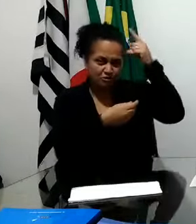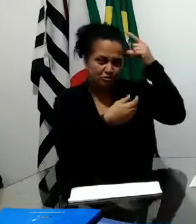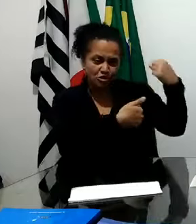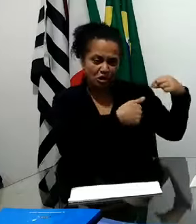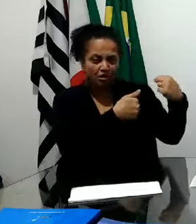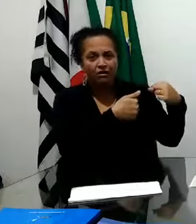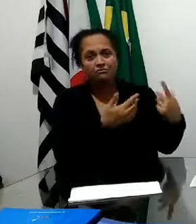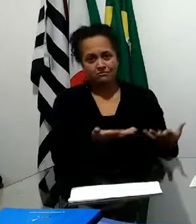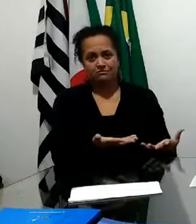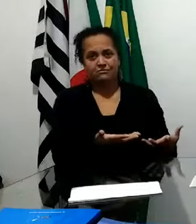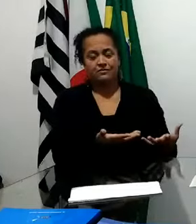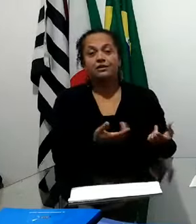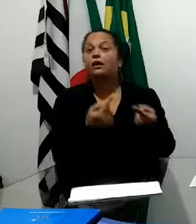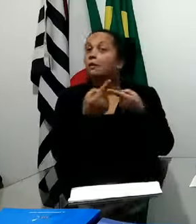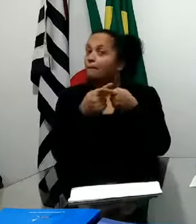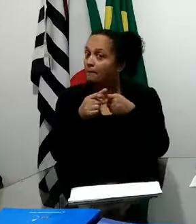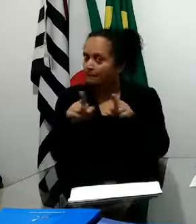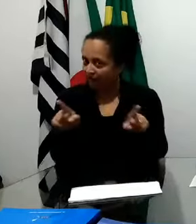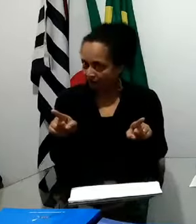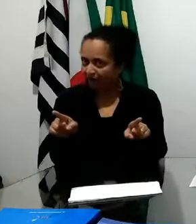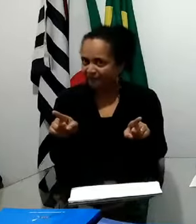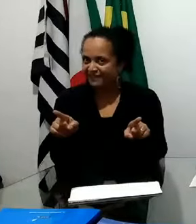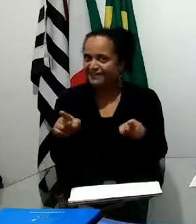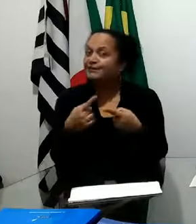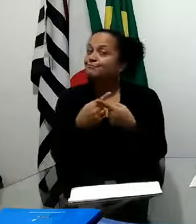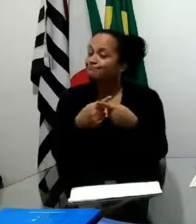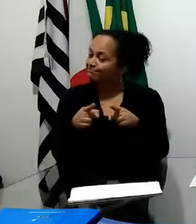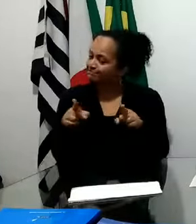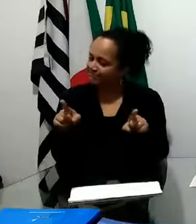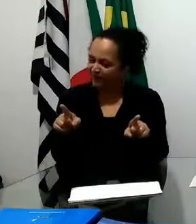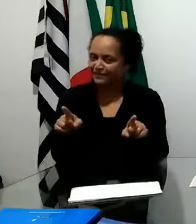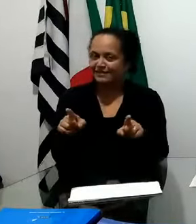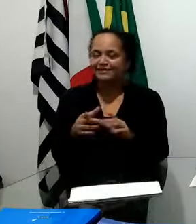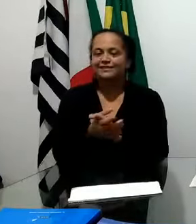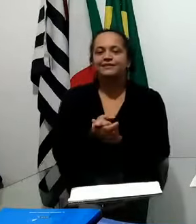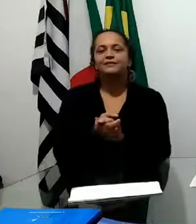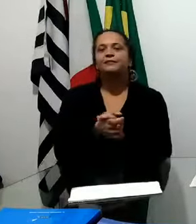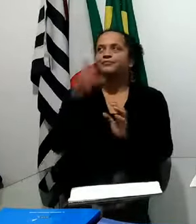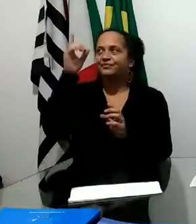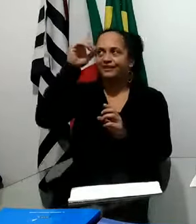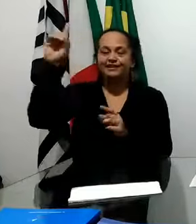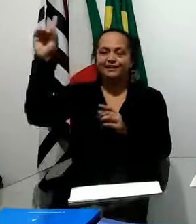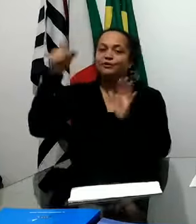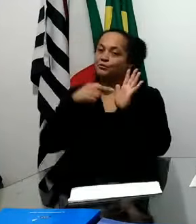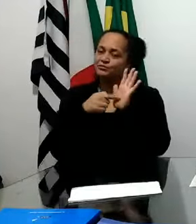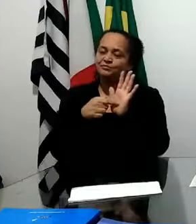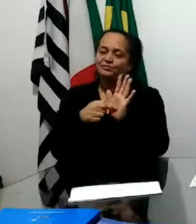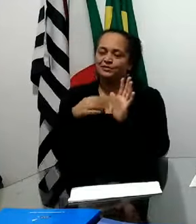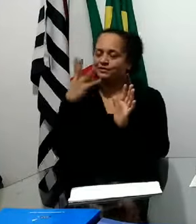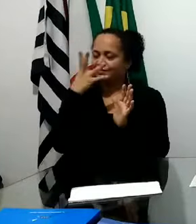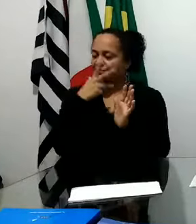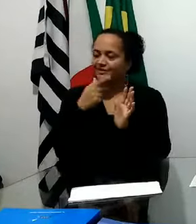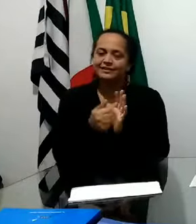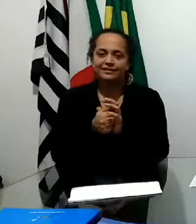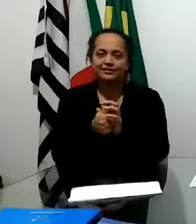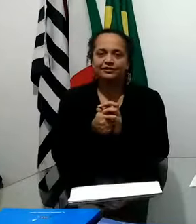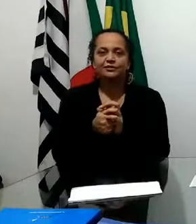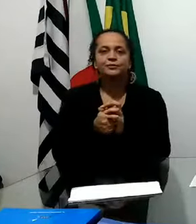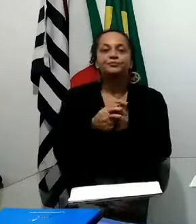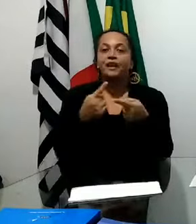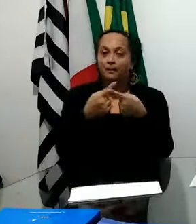o versículo 4 diz, mas os mais de Deus, né? Os mais de Deus é tremendo. Louvado seja o nome do Senhor. Versículo 4